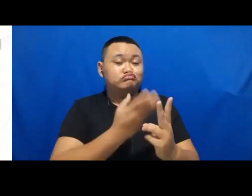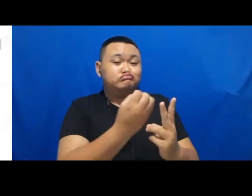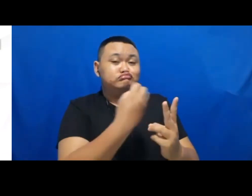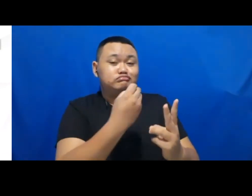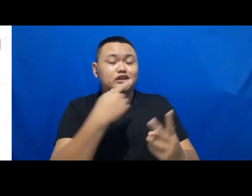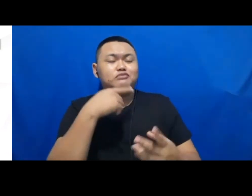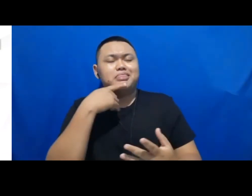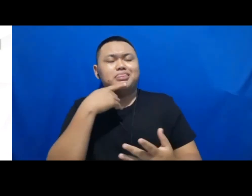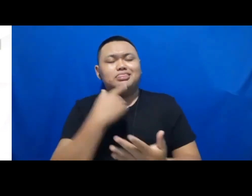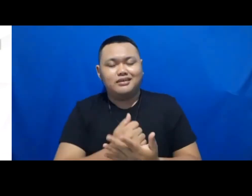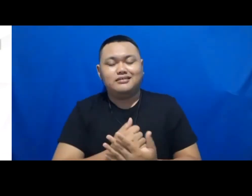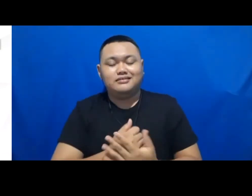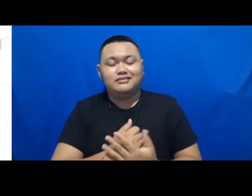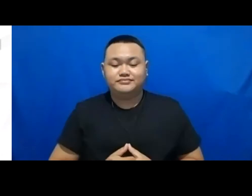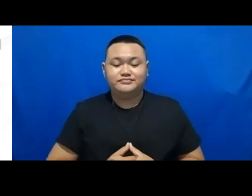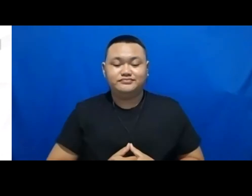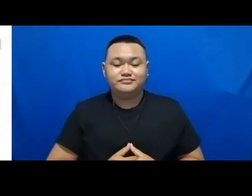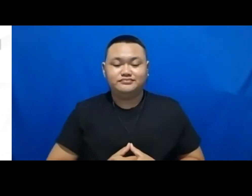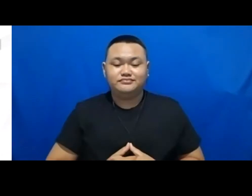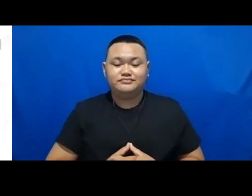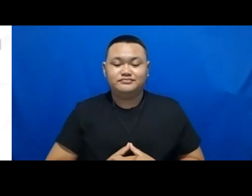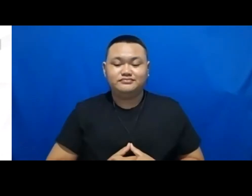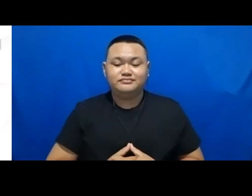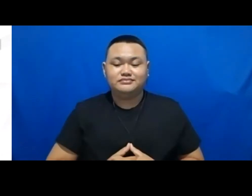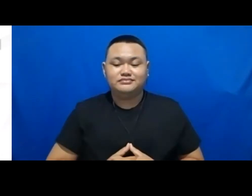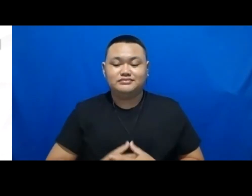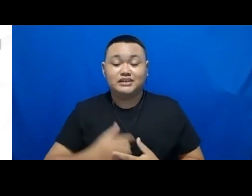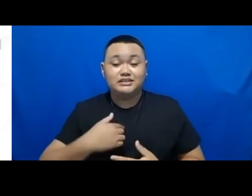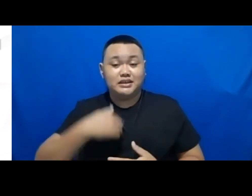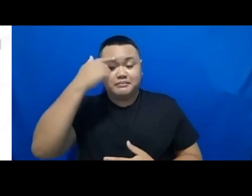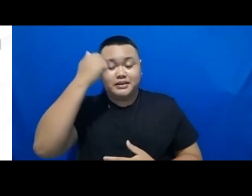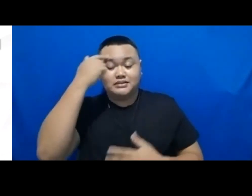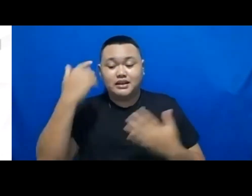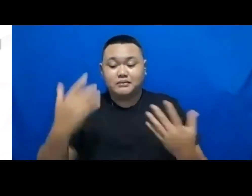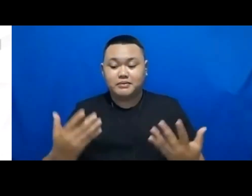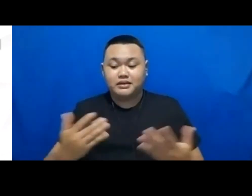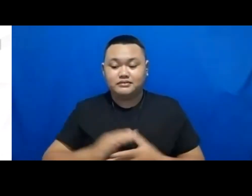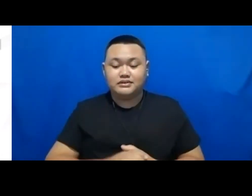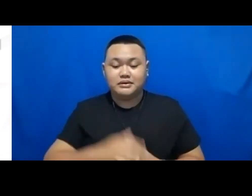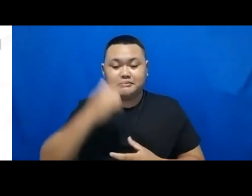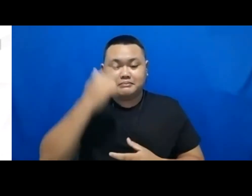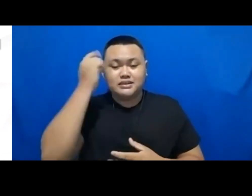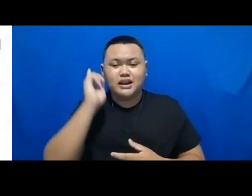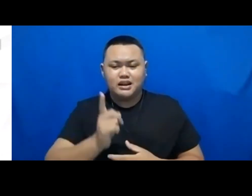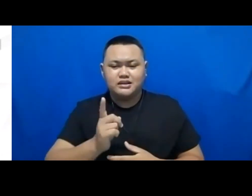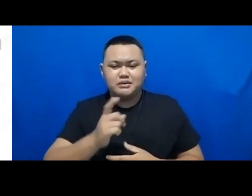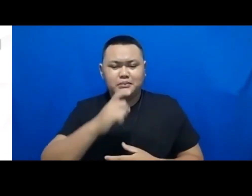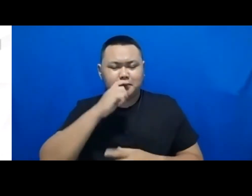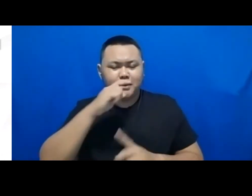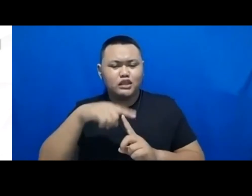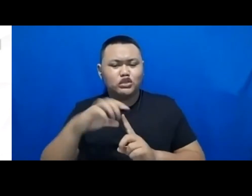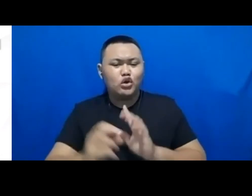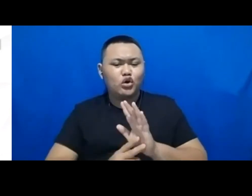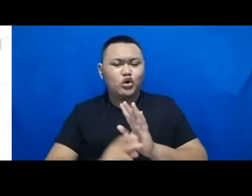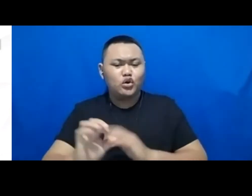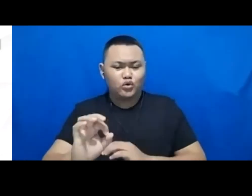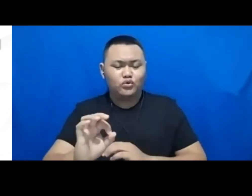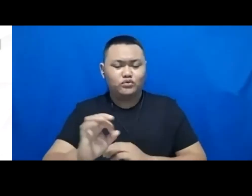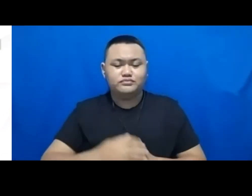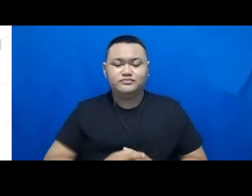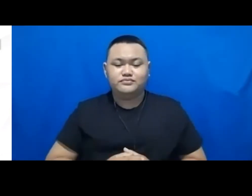Kemudian kami juga mereview visi misi sekolah kami. Jadi visi sekolah kami dan misi sekolah